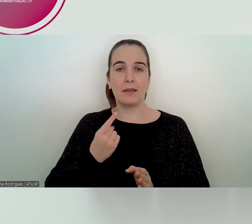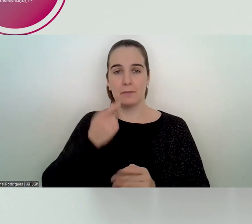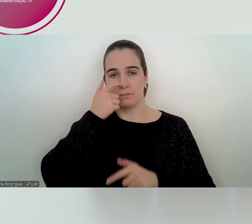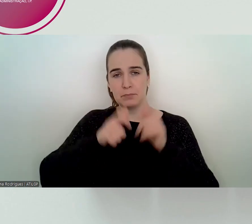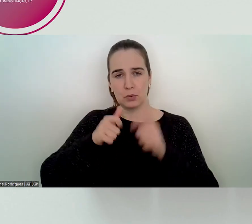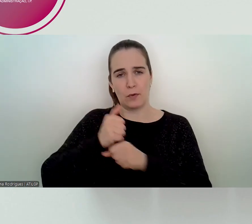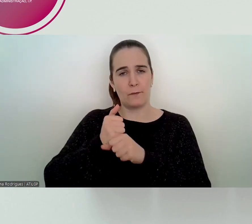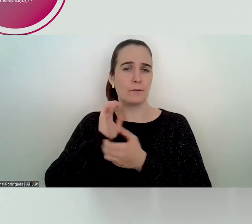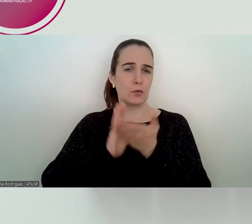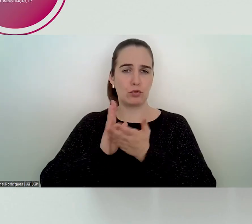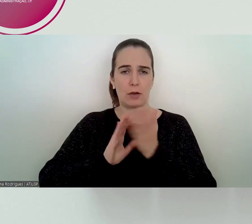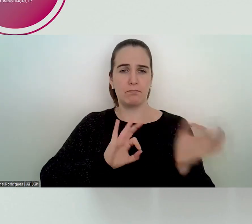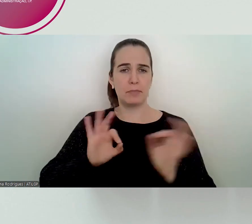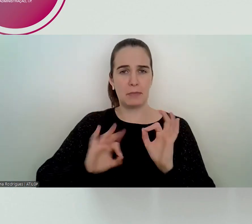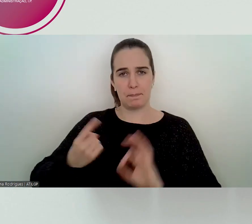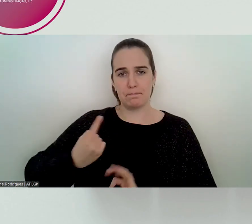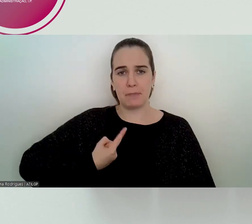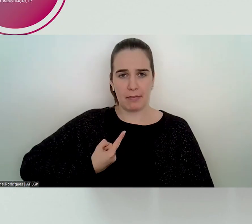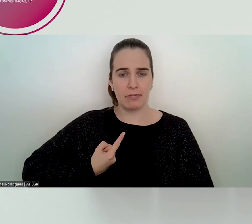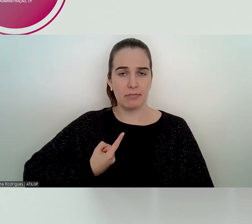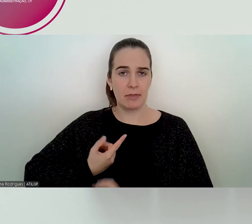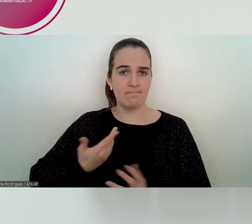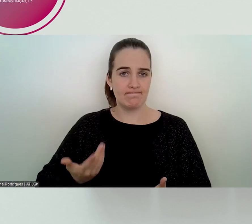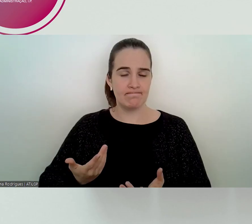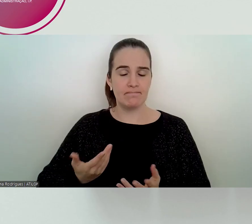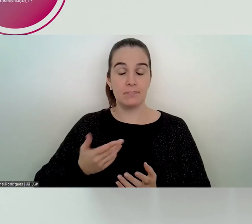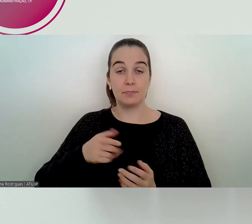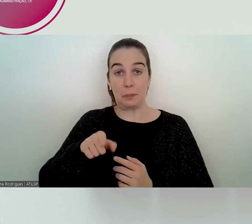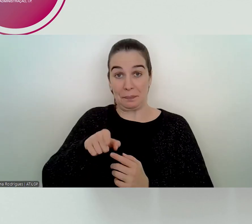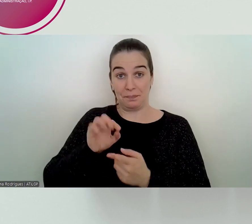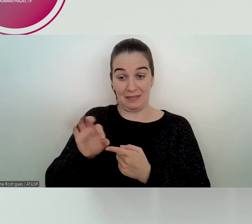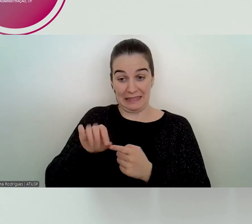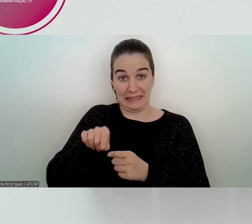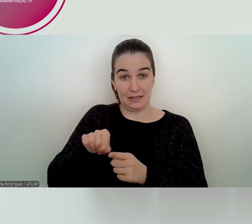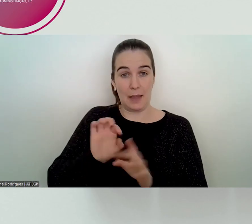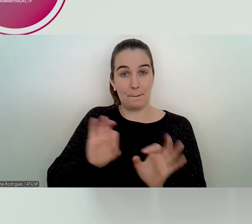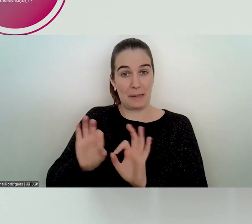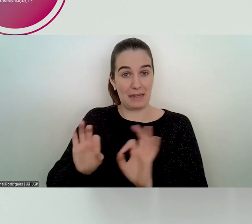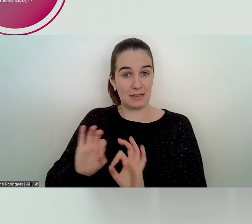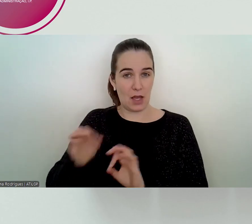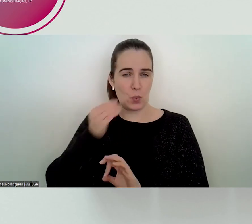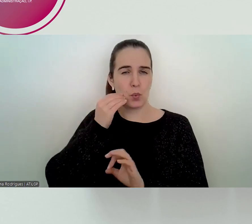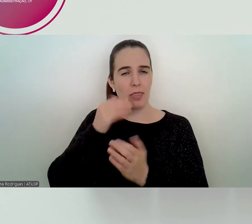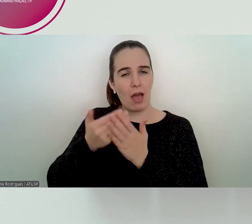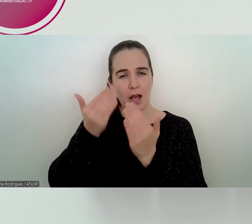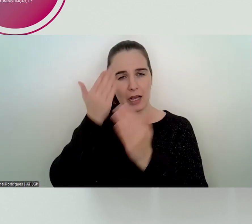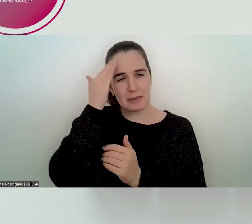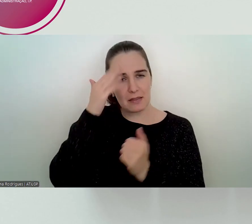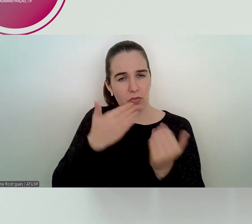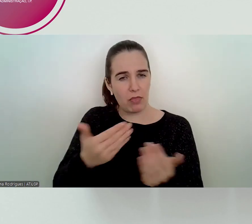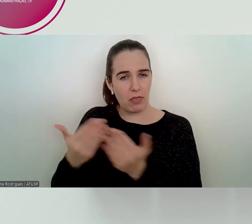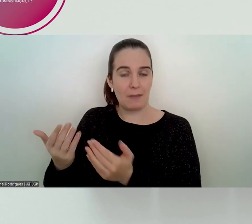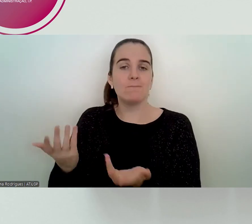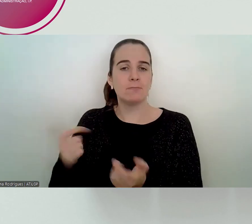para enfrentar os novos desafios emergentes. É exatamente neste ponto da preparação e da capacitação que o INA